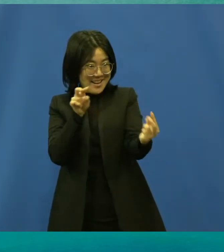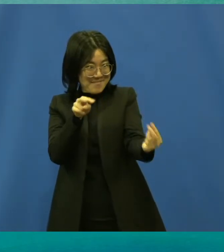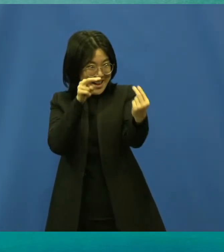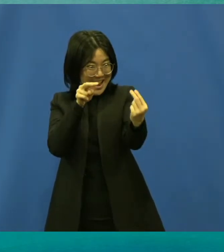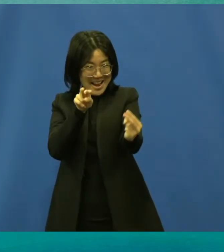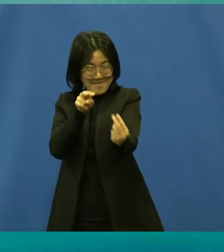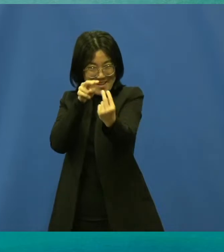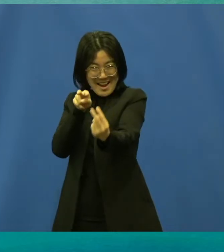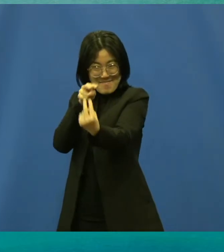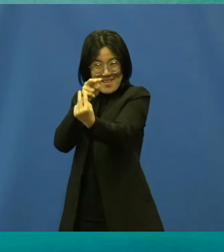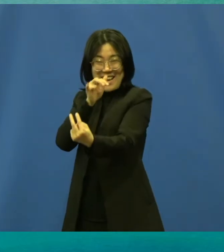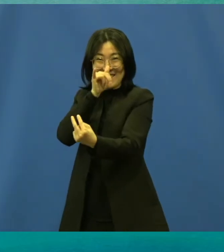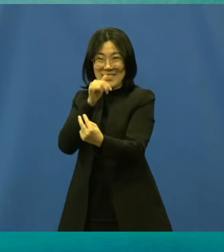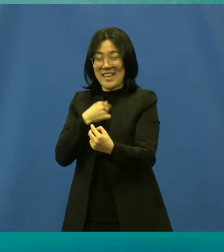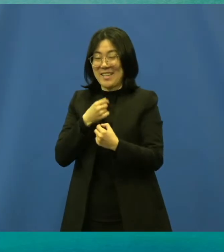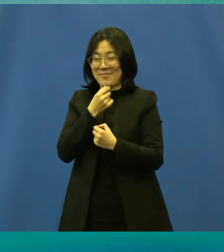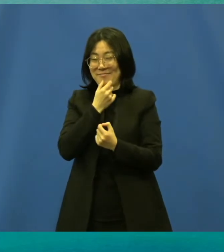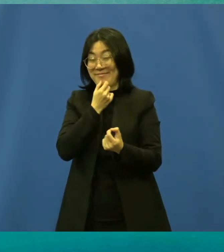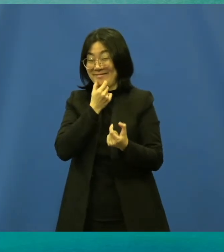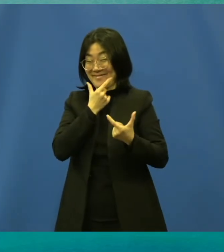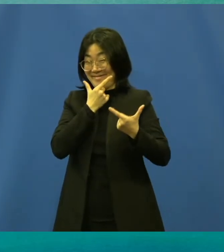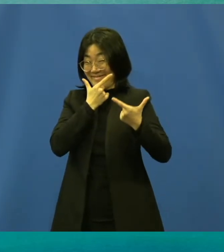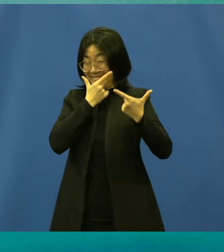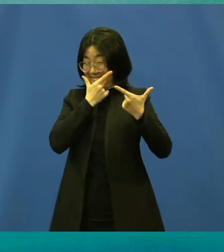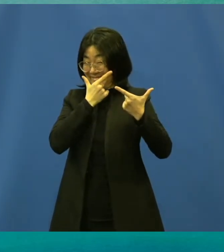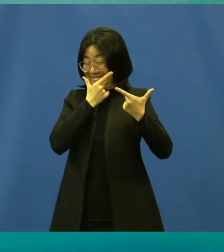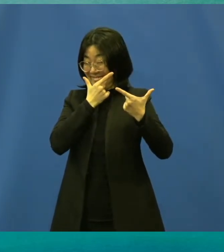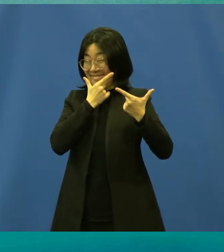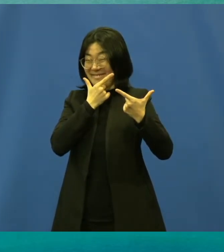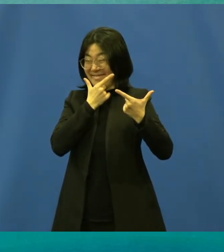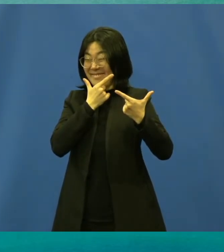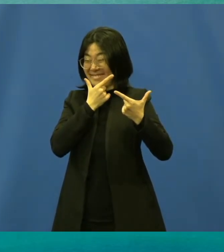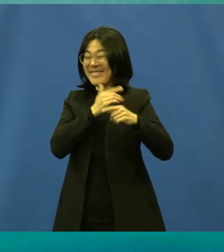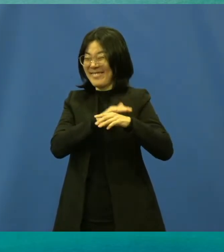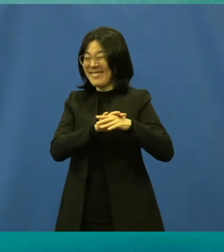있어요. 그래서 씩 서로 웃습니다.